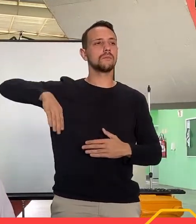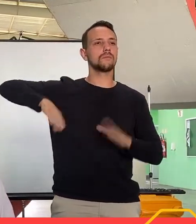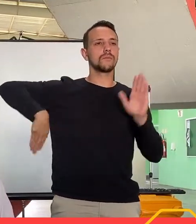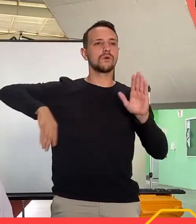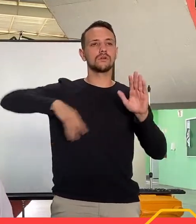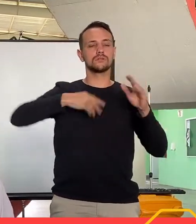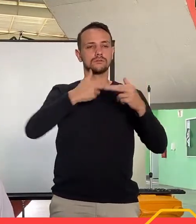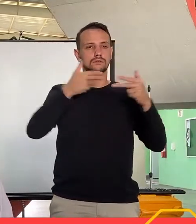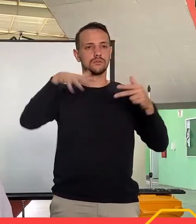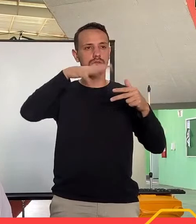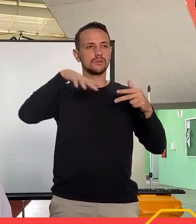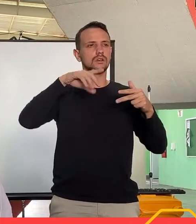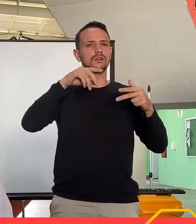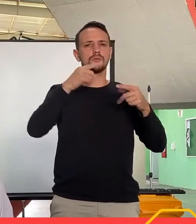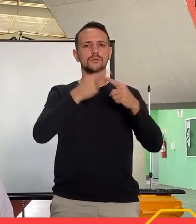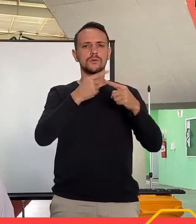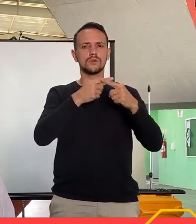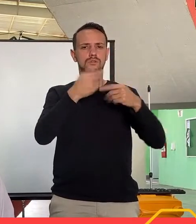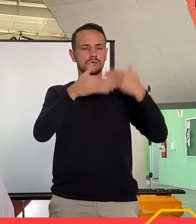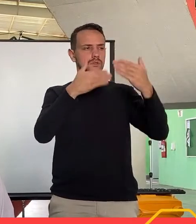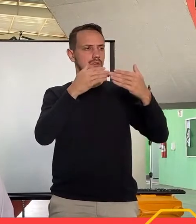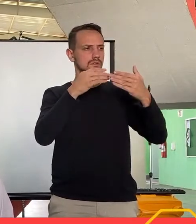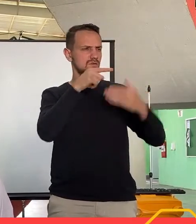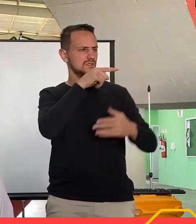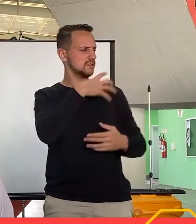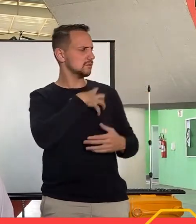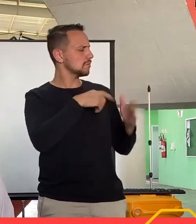E eu fiz uma pergunta para eles: vocês sentem aqui